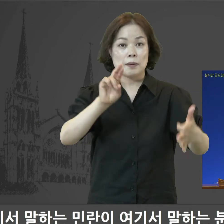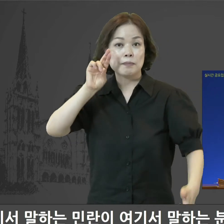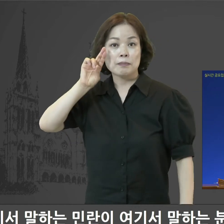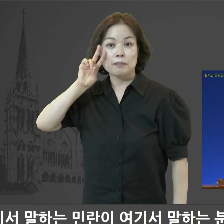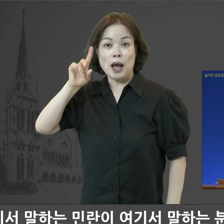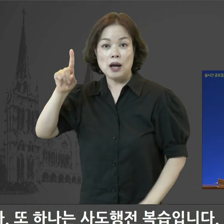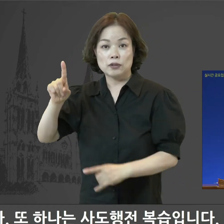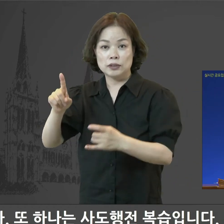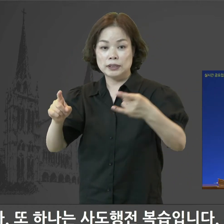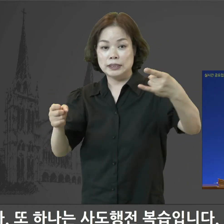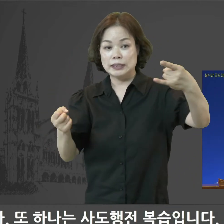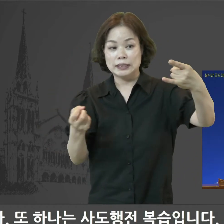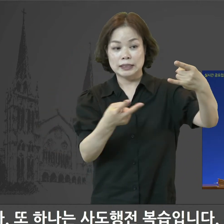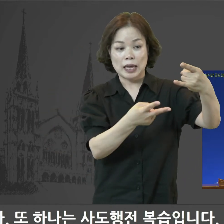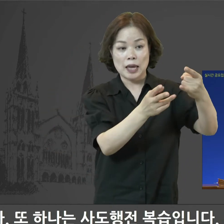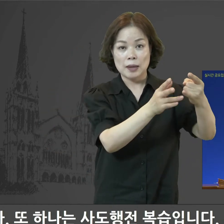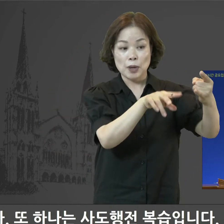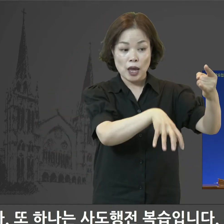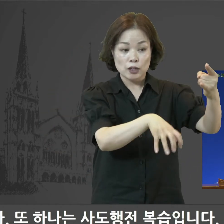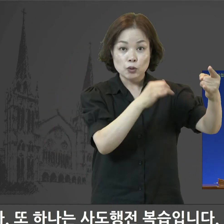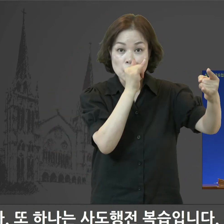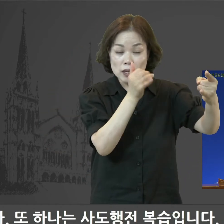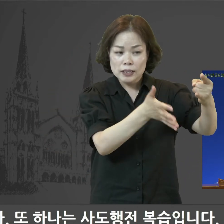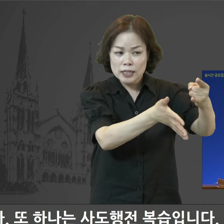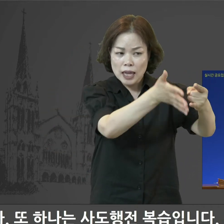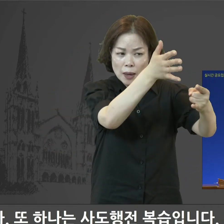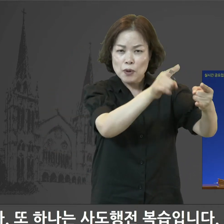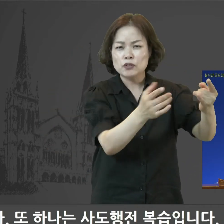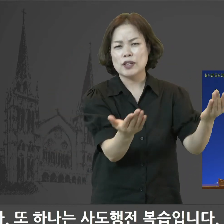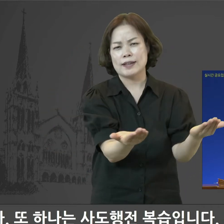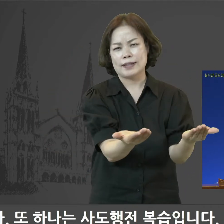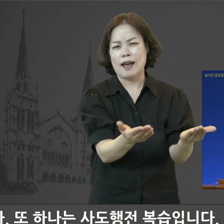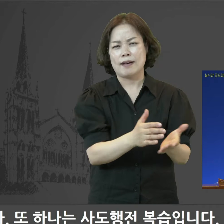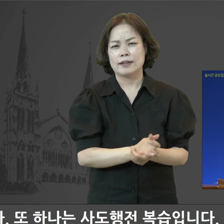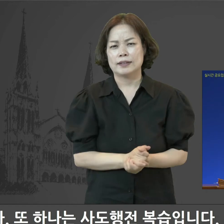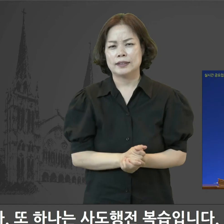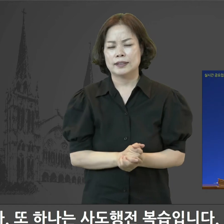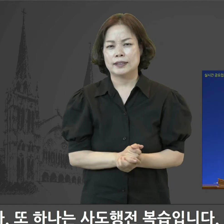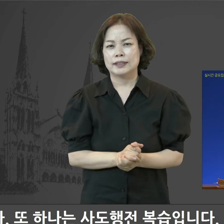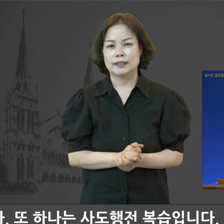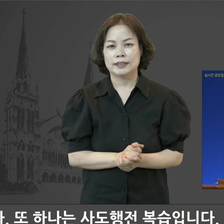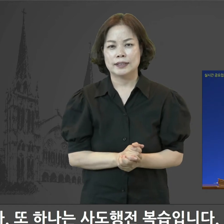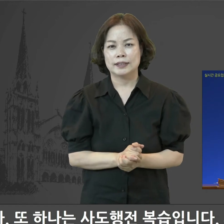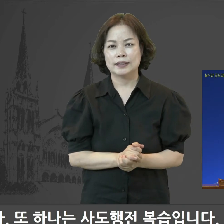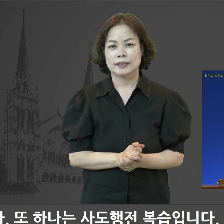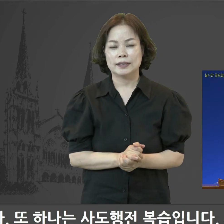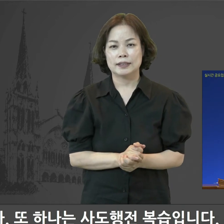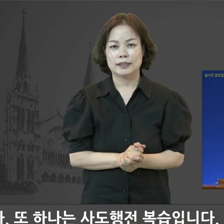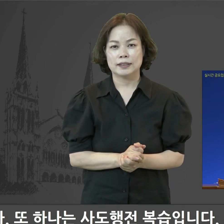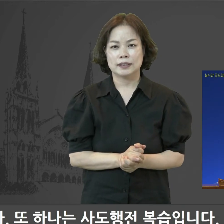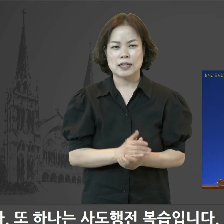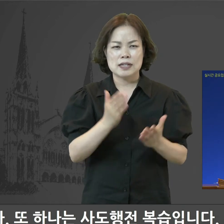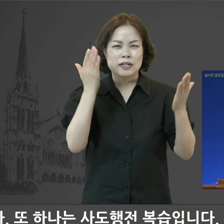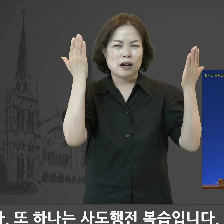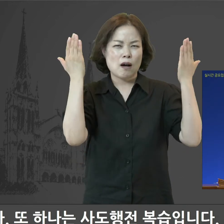바울이 에베소에 있었을 때 바울의 에베소 사역은 큰 이제 그